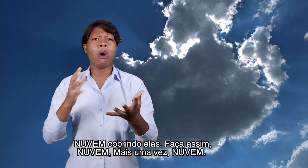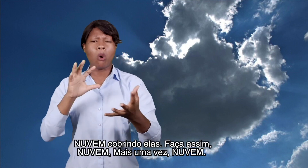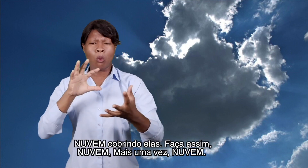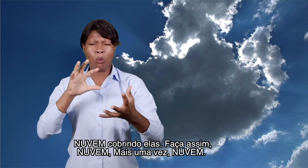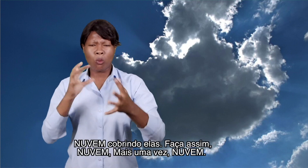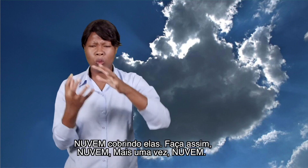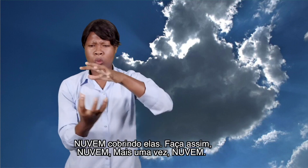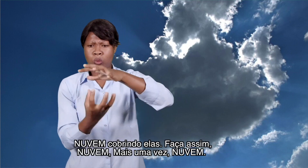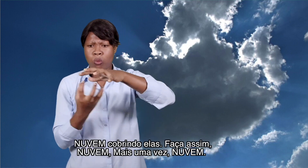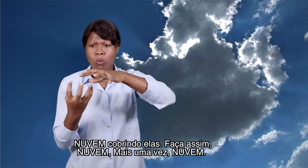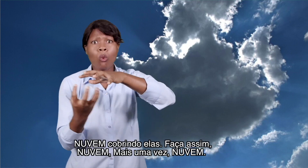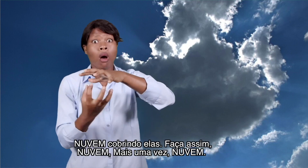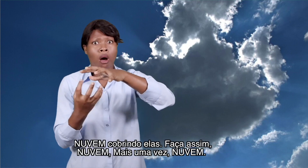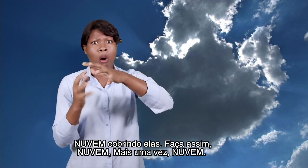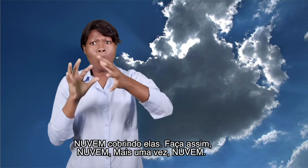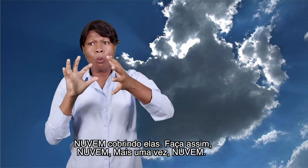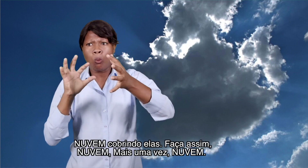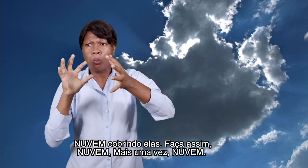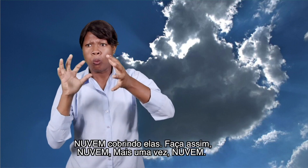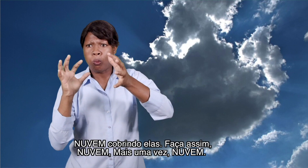Nuvem Faça assim. Nuvem